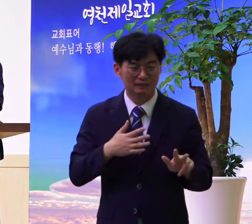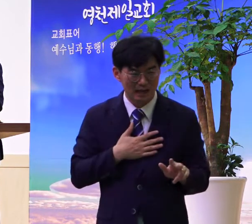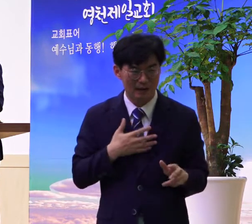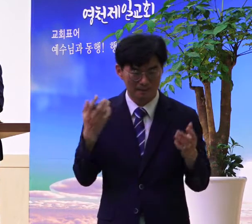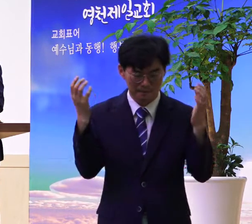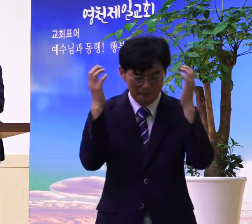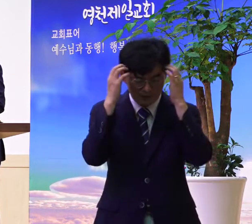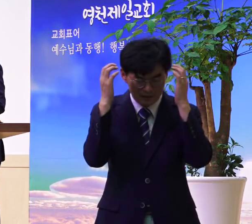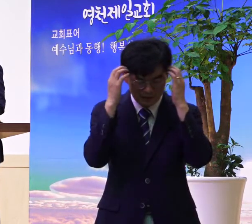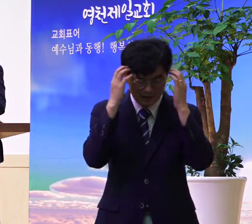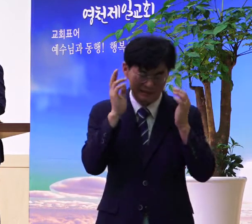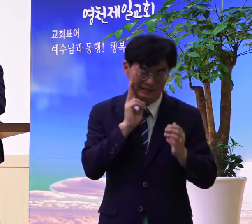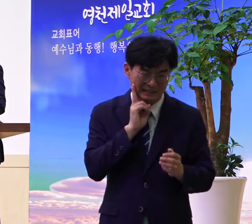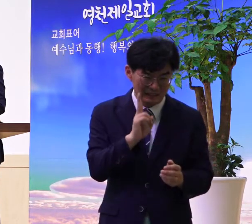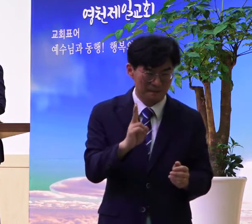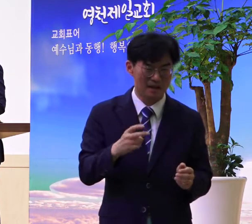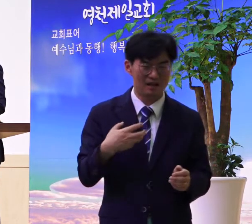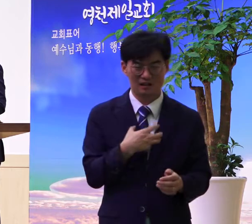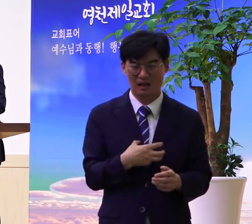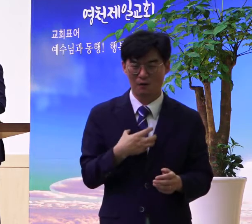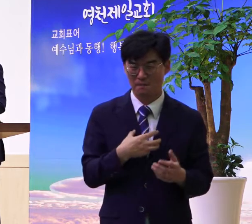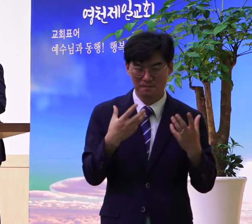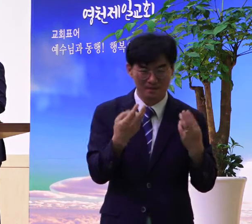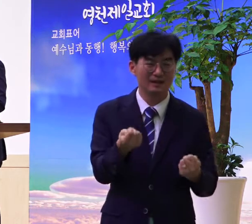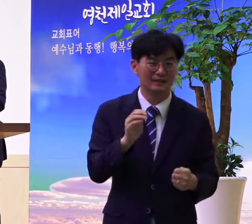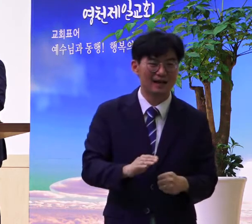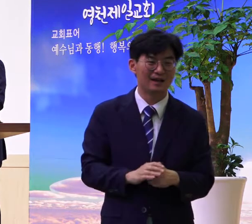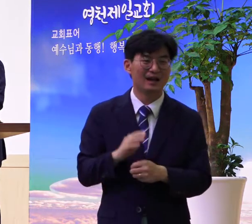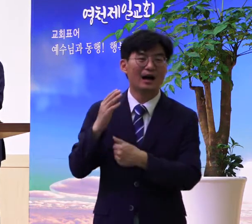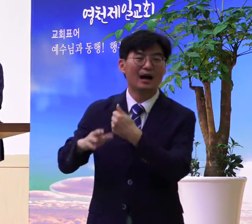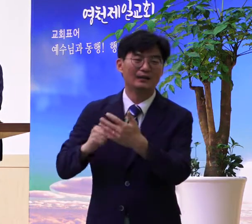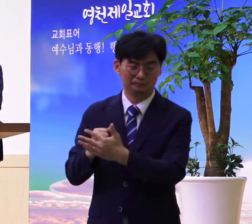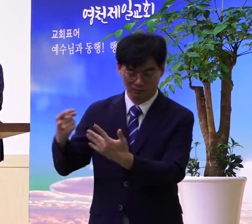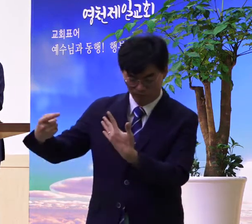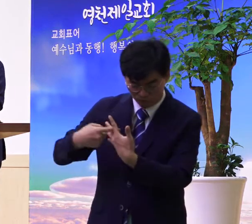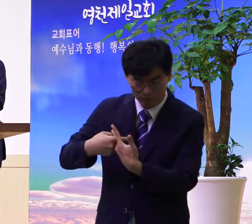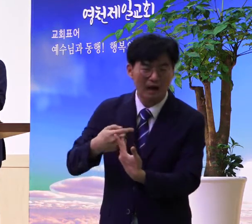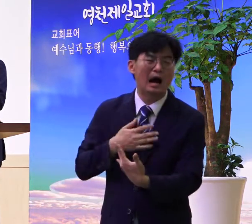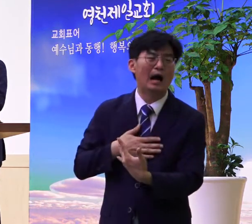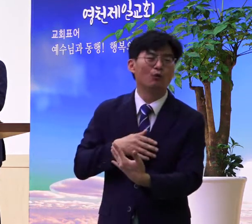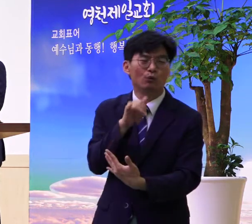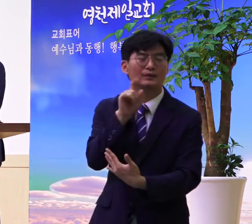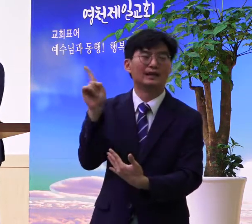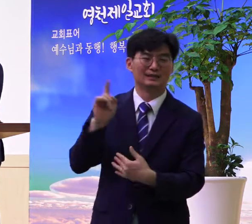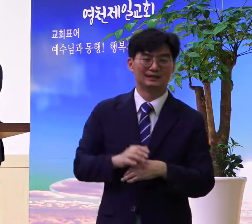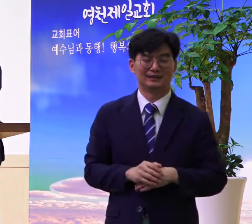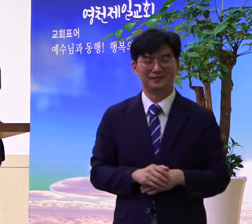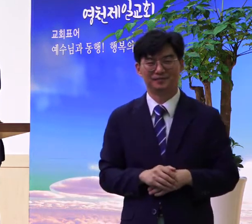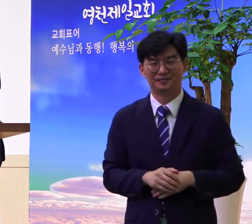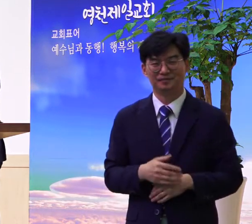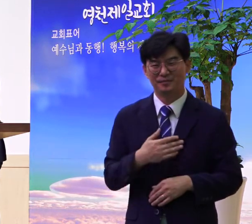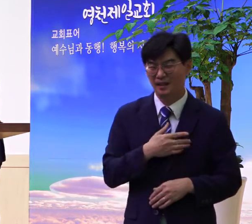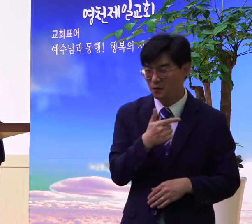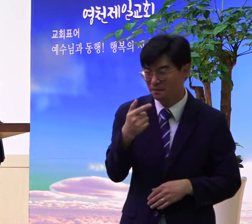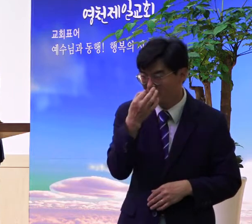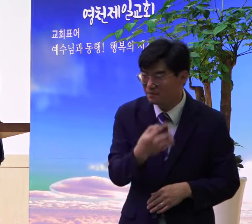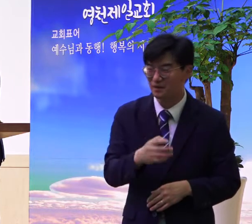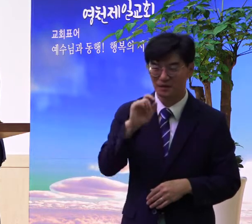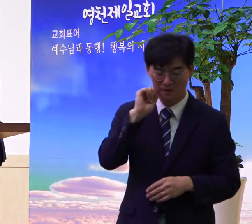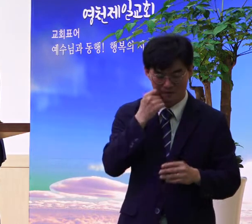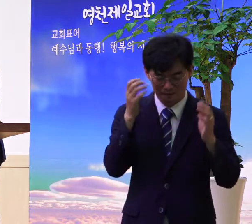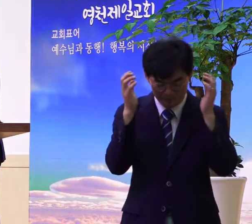피할 수만 있으면 피하고 싶고 정말 외면하고 싶은 이 고통이지만 그럴지라도 그 길을